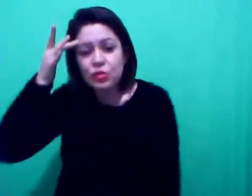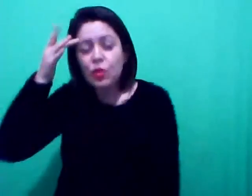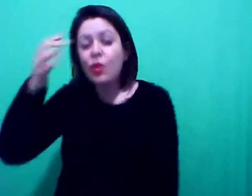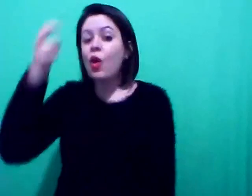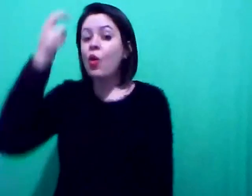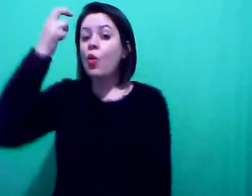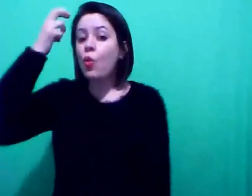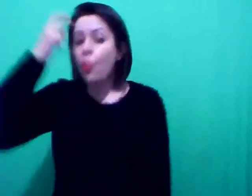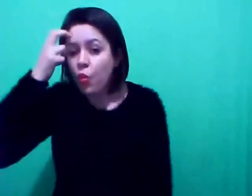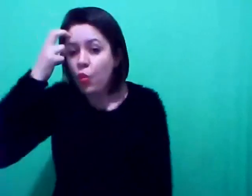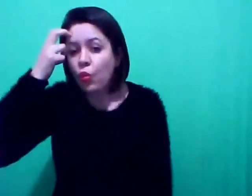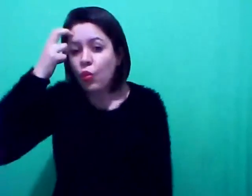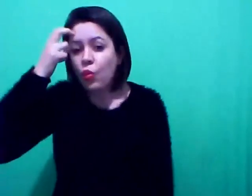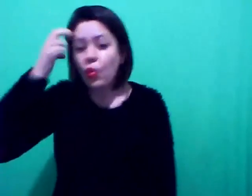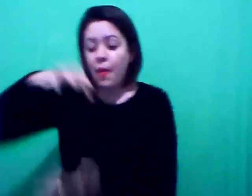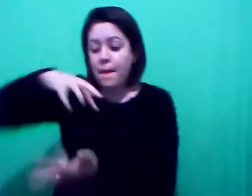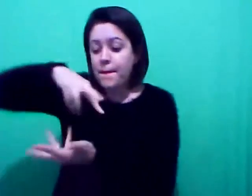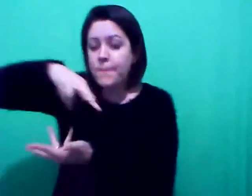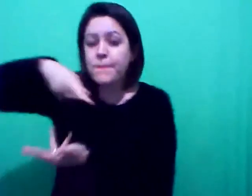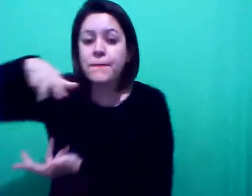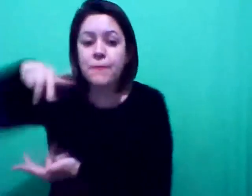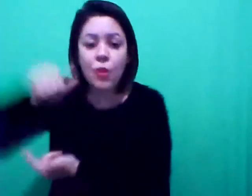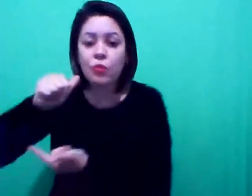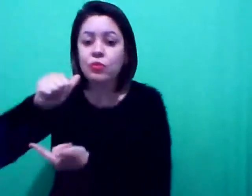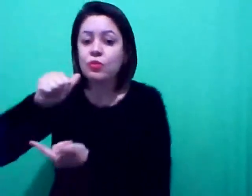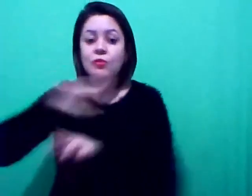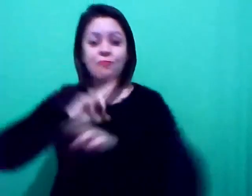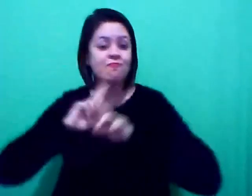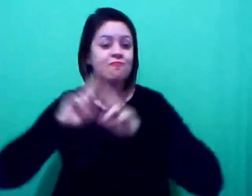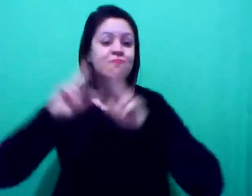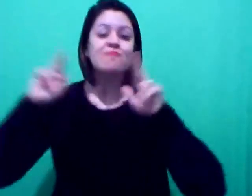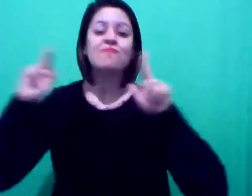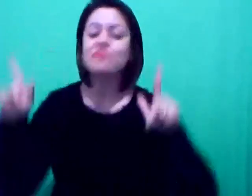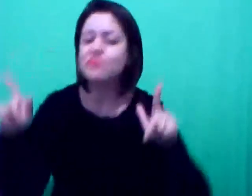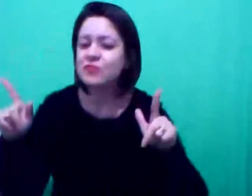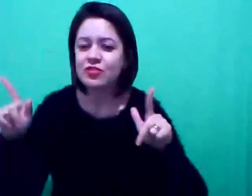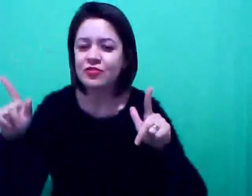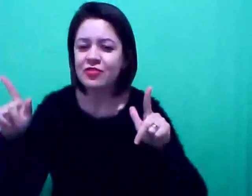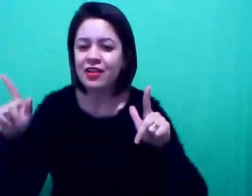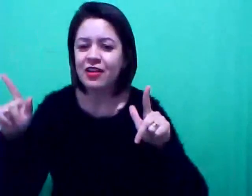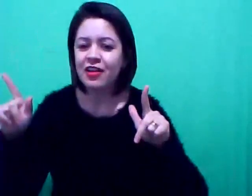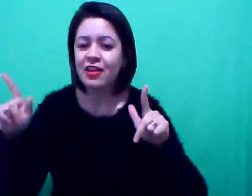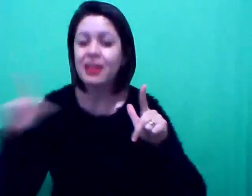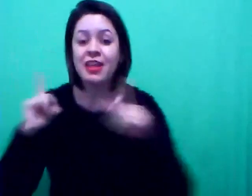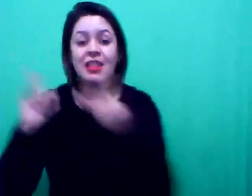pessoa que tem uma cultura, que está inserido dentro do mundo, e é um mundo totalmente